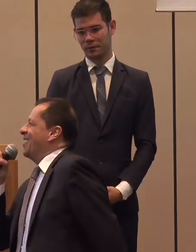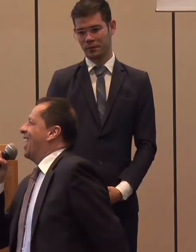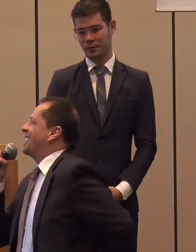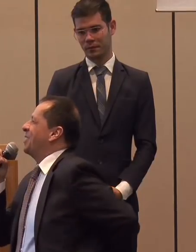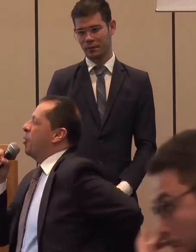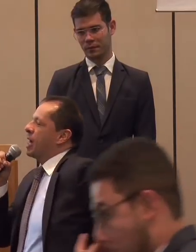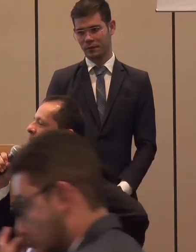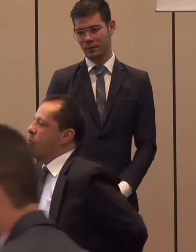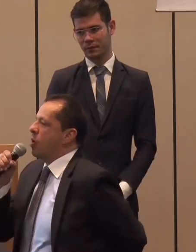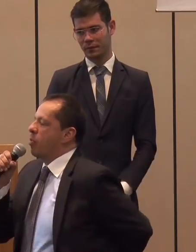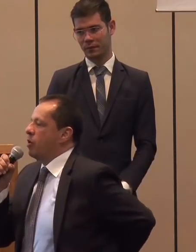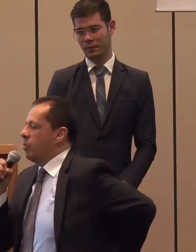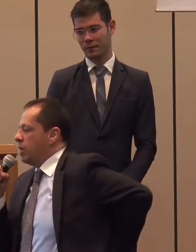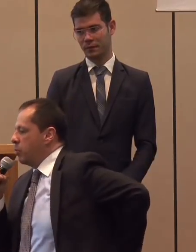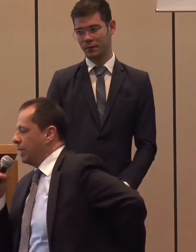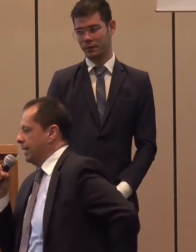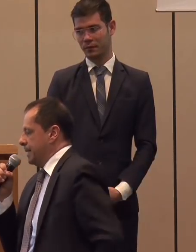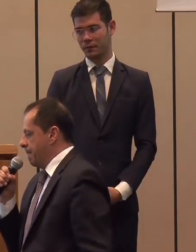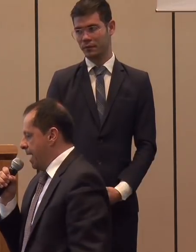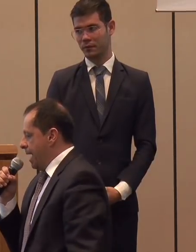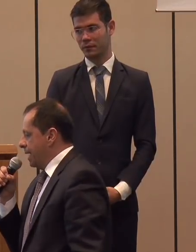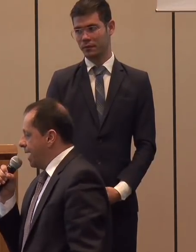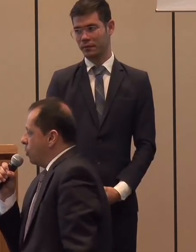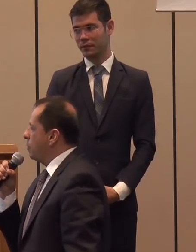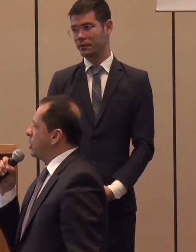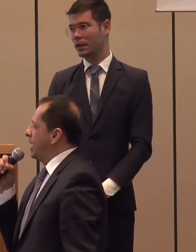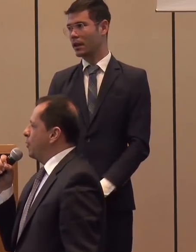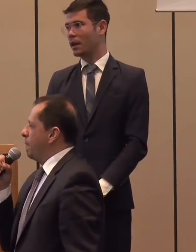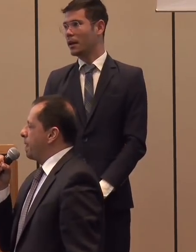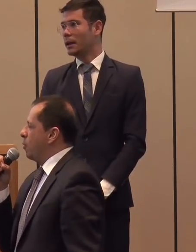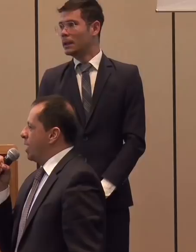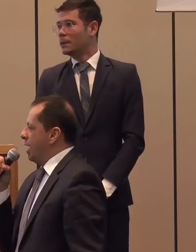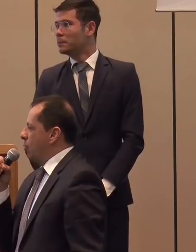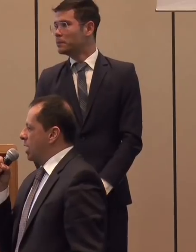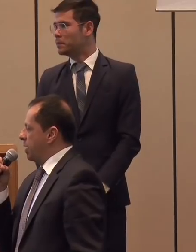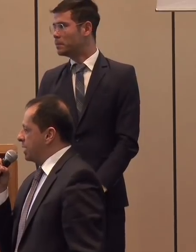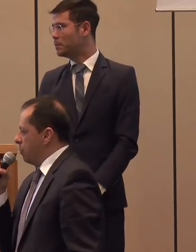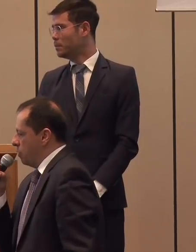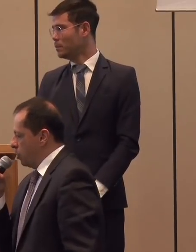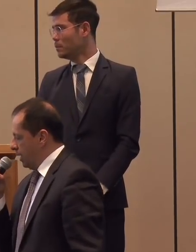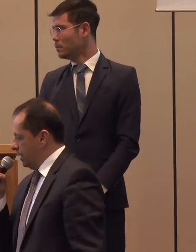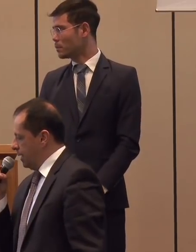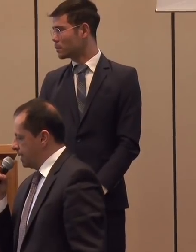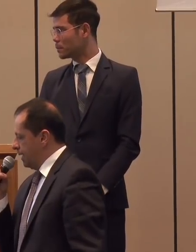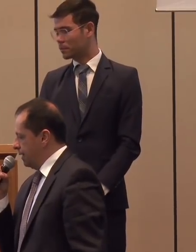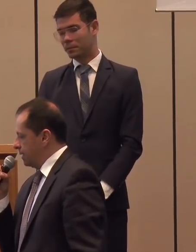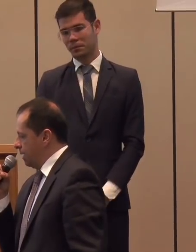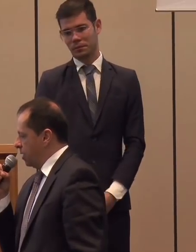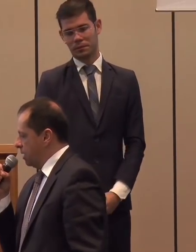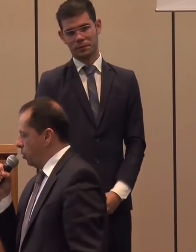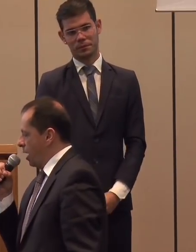han sido han sido obras muy muy muy importantes este año hemos tenido una una experiencia muy importante